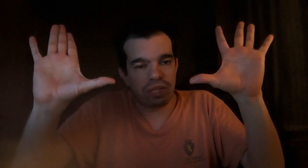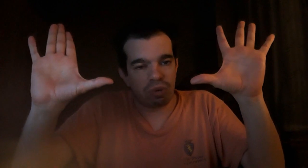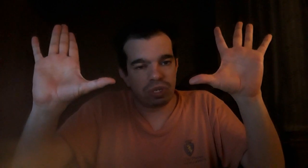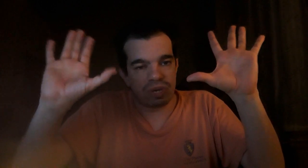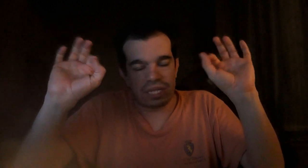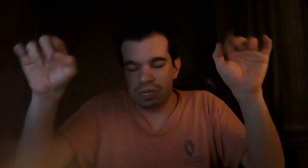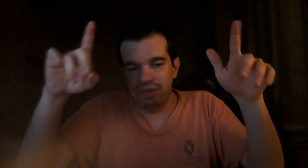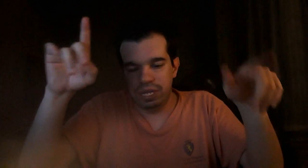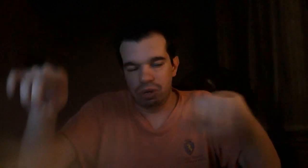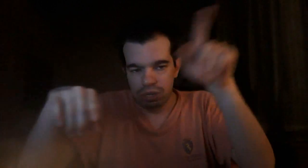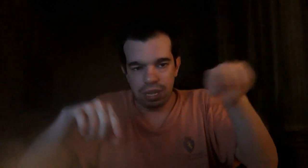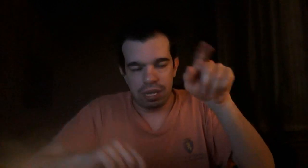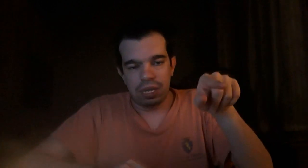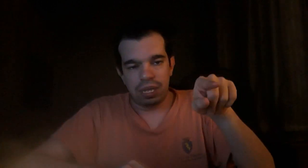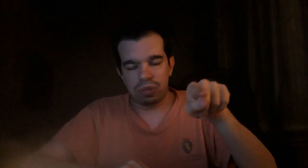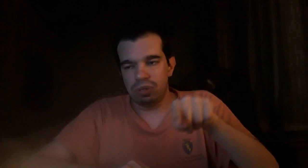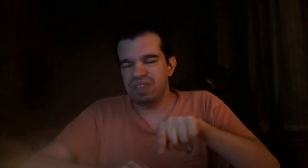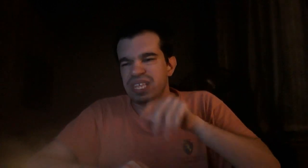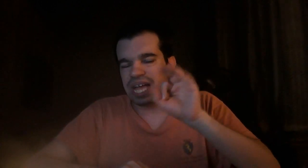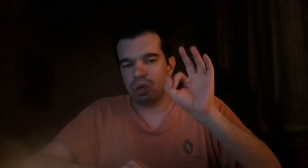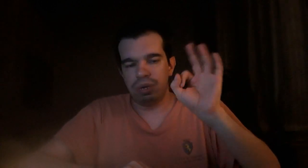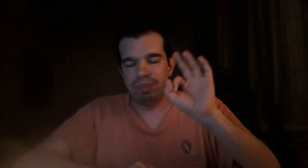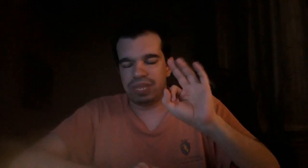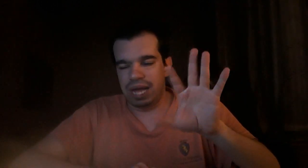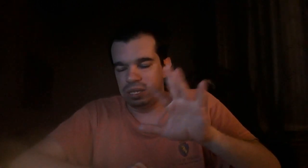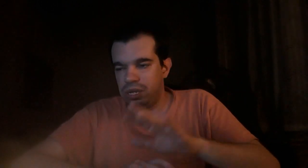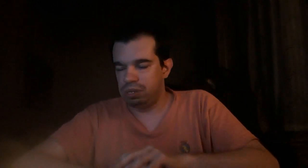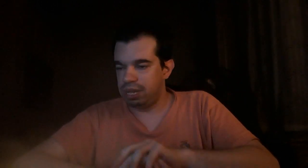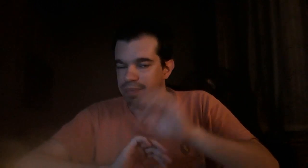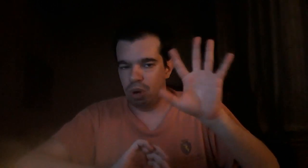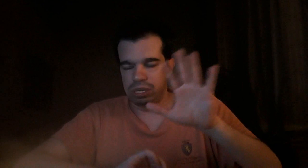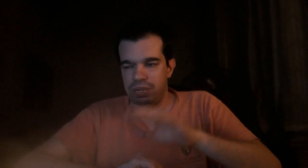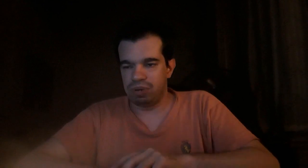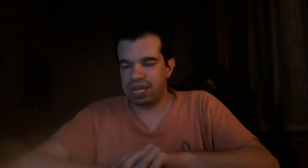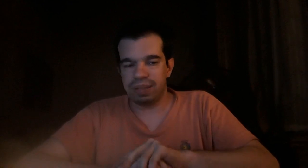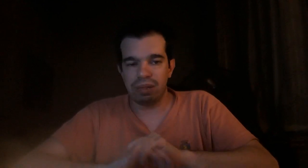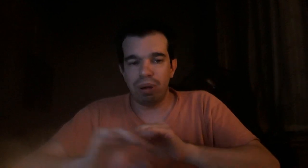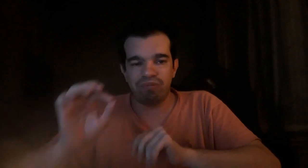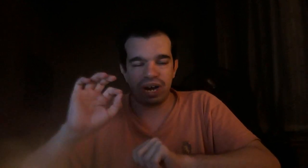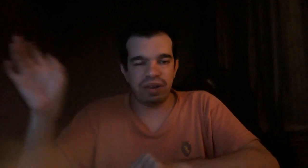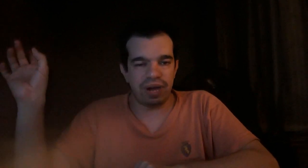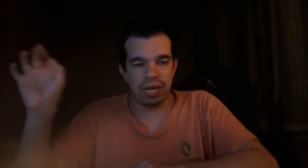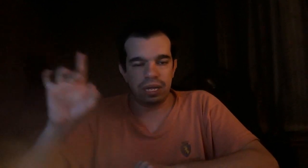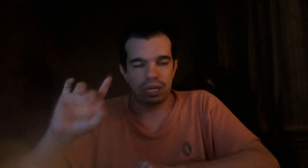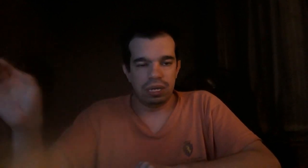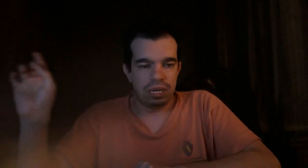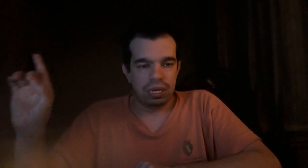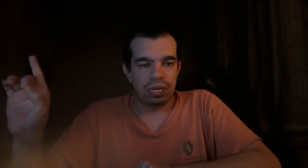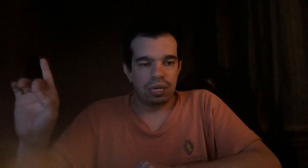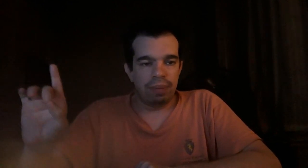condividetelo questo cazzo di video, condividetelo in tanti e in molti, perché dobbiamo farlo arrivare a